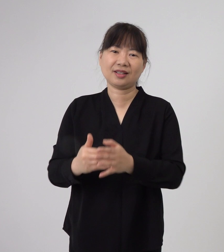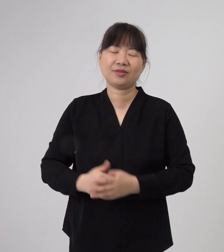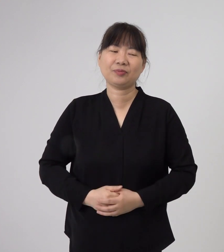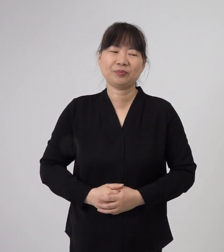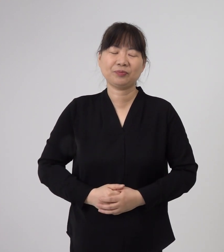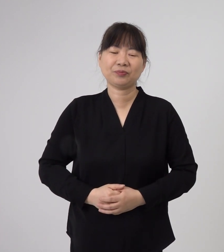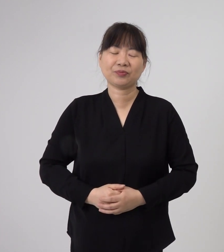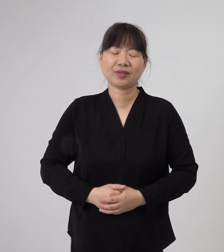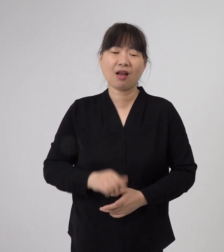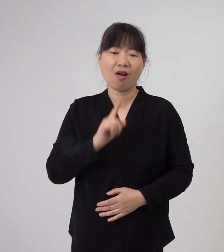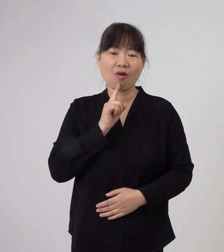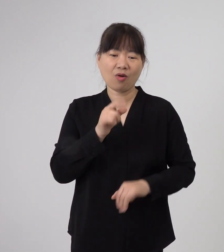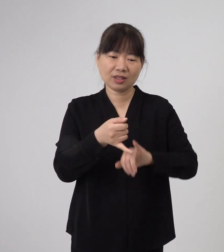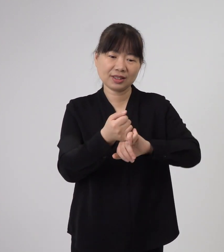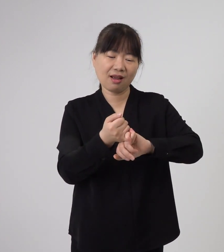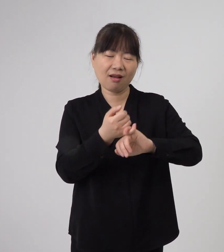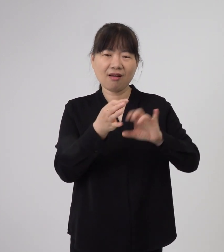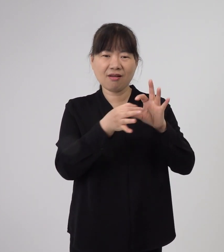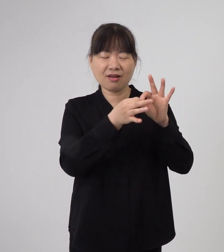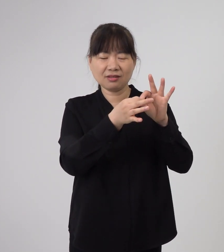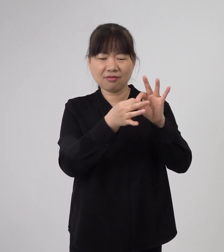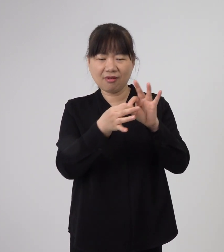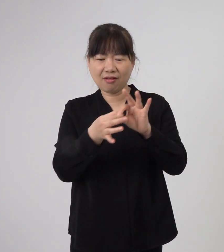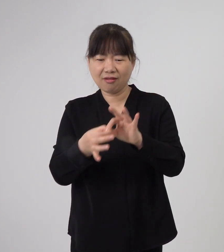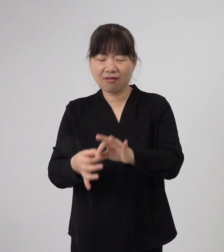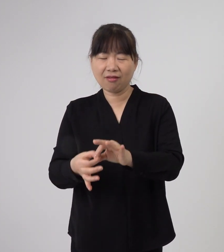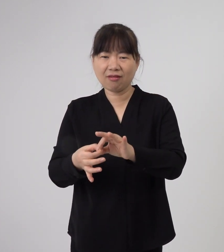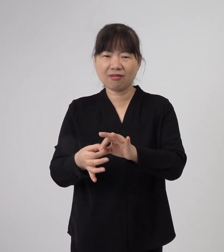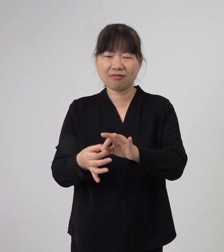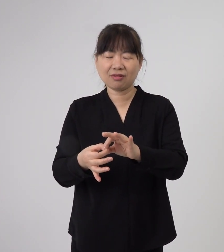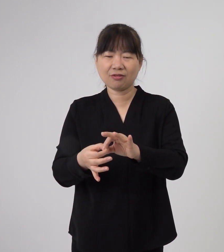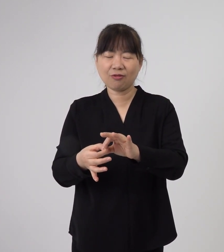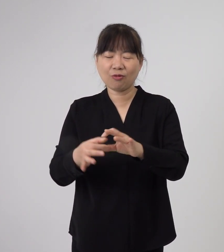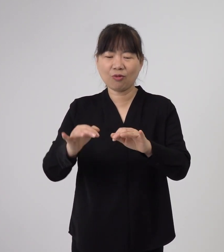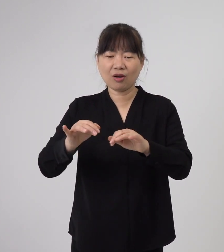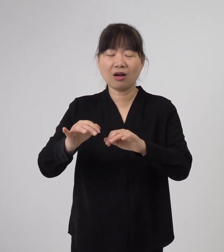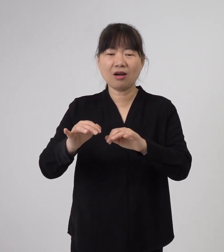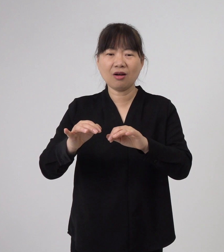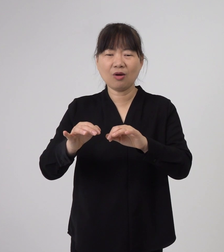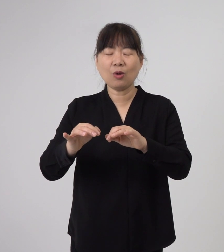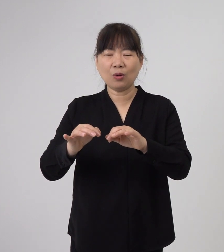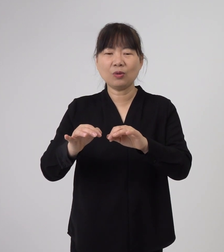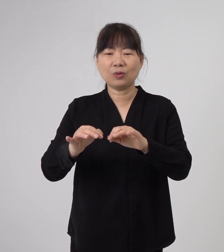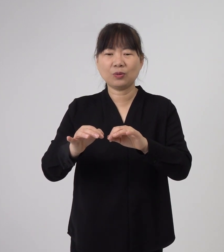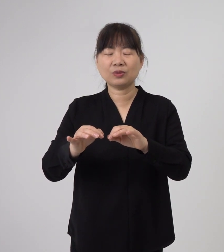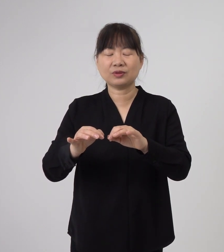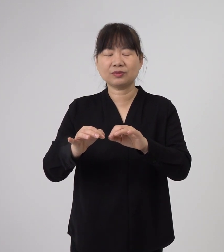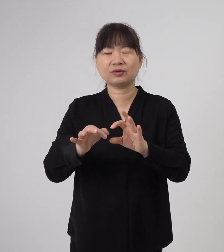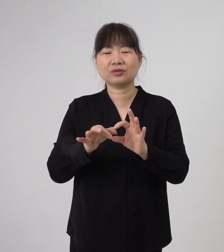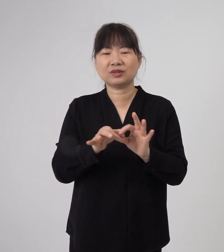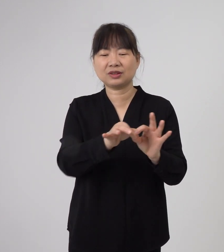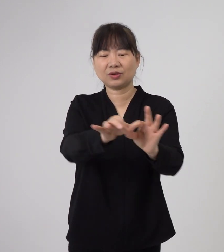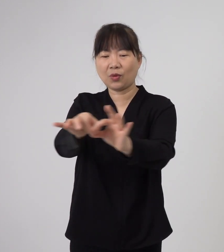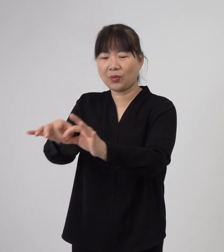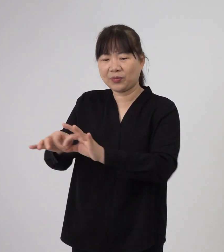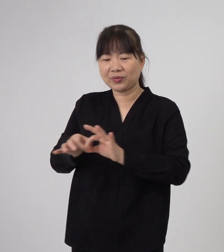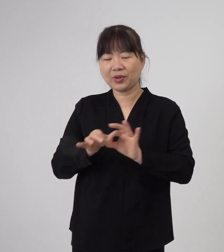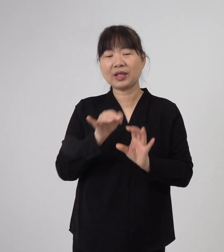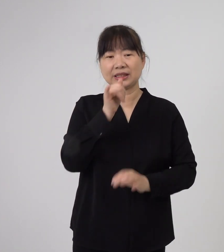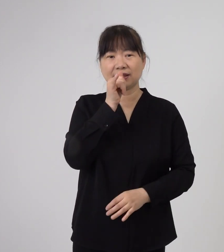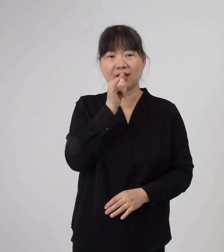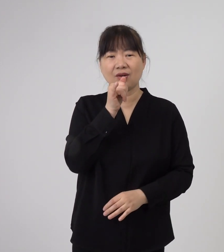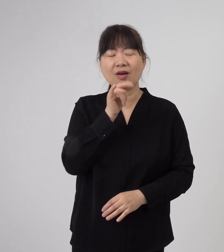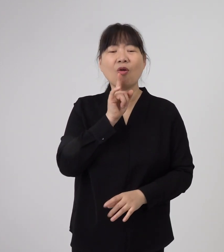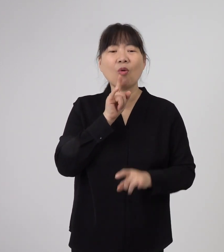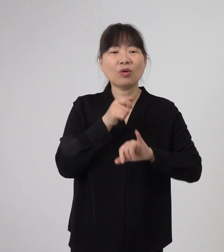이 언약은 계속 일관되게 역사 속에 뚫고 들어왔다는 얘기예요. 그렇죠? 그 언약이